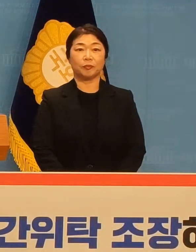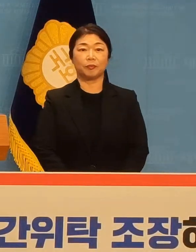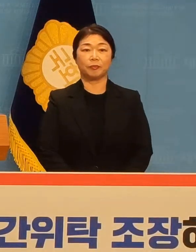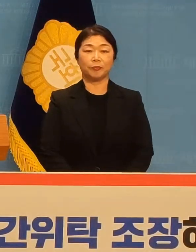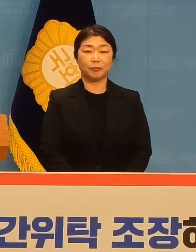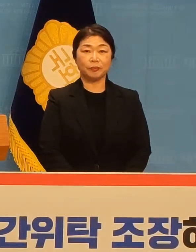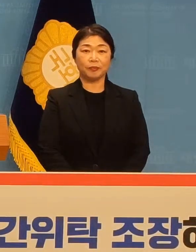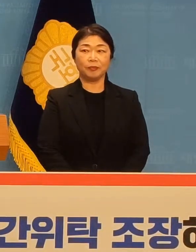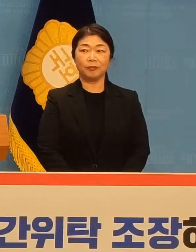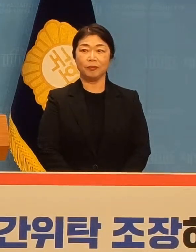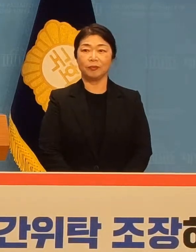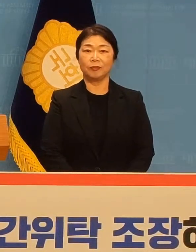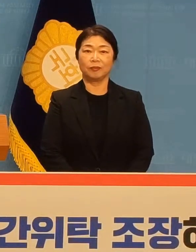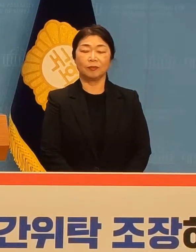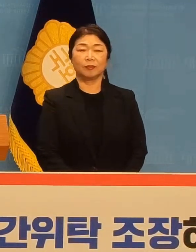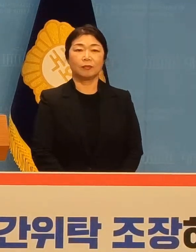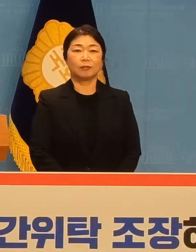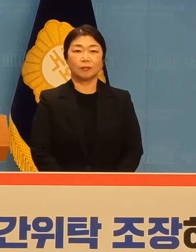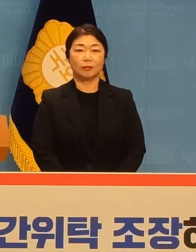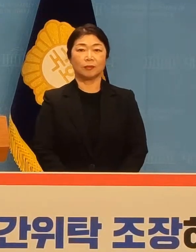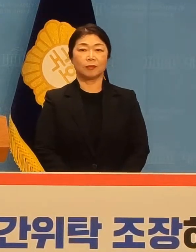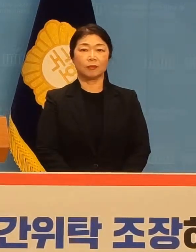미리 다 세팅 다 해놓으셨네요.